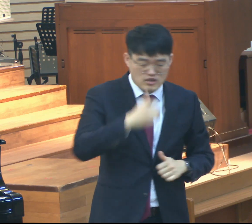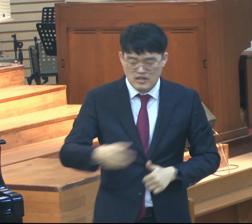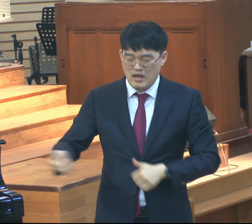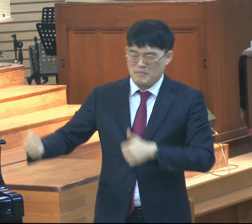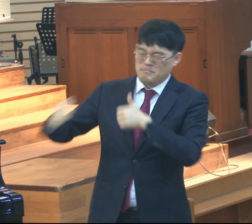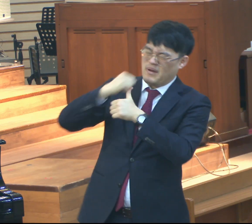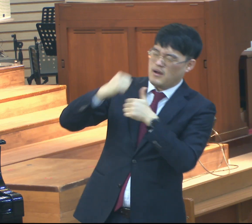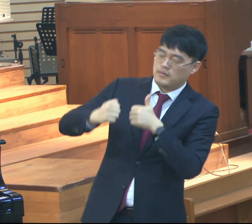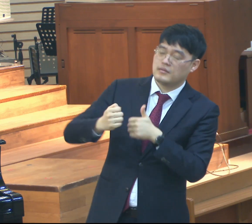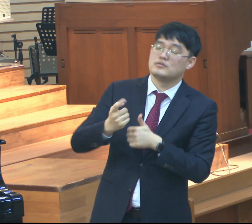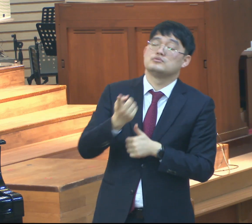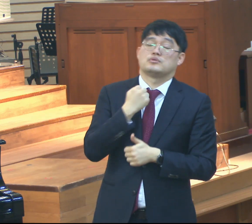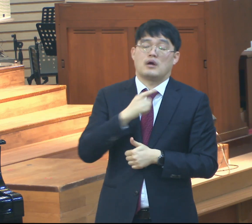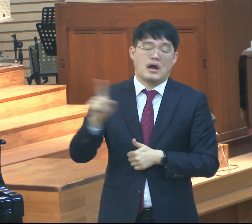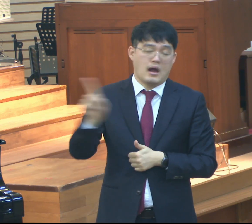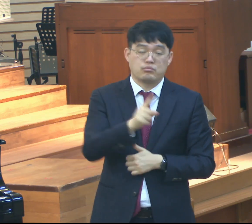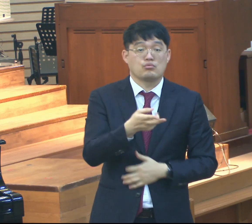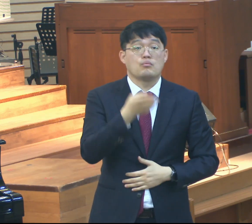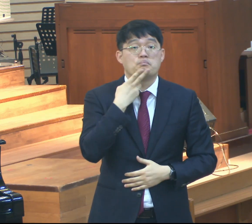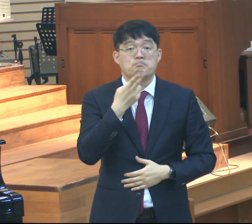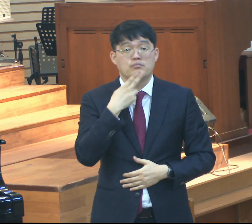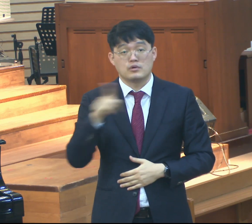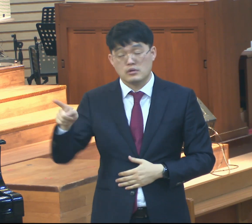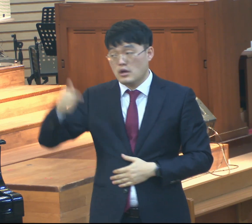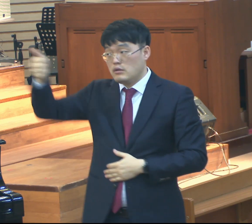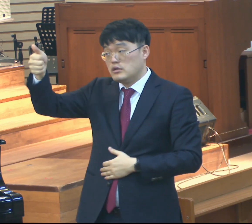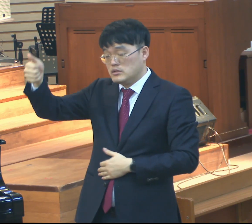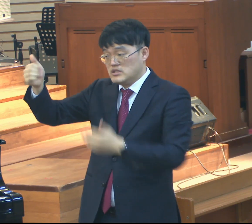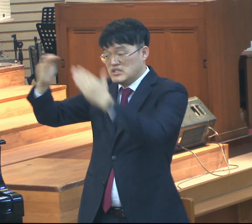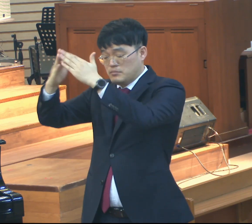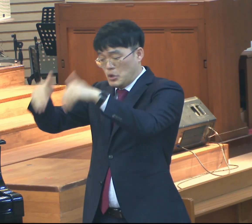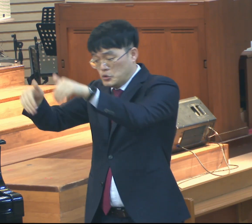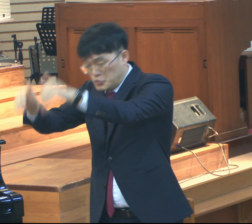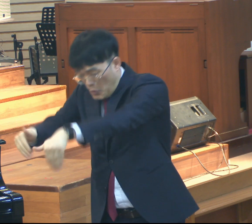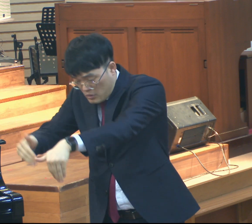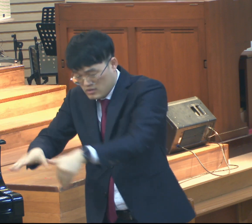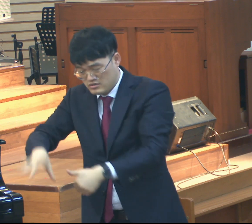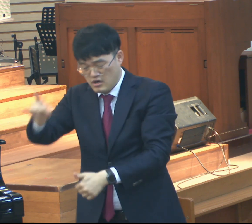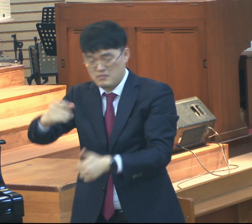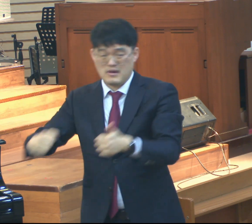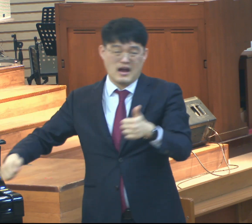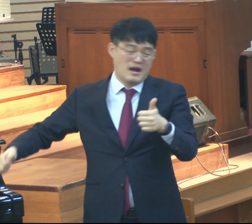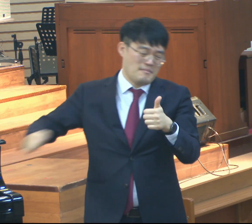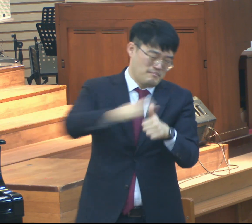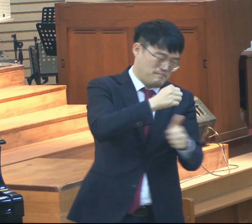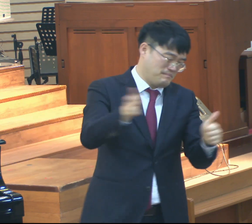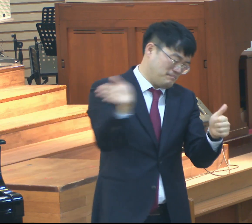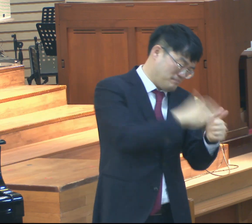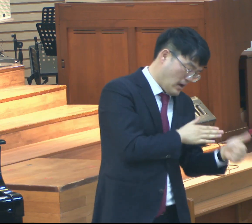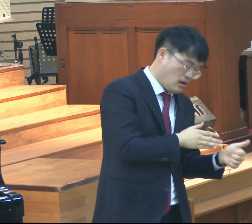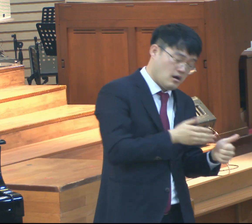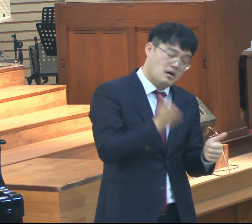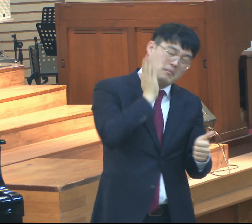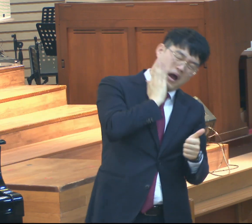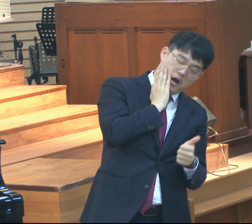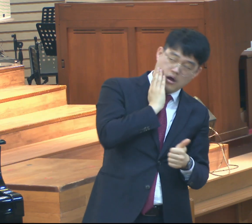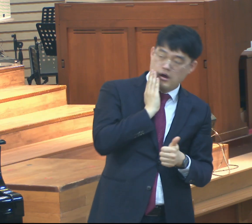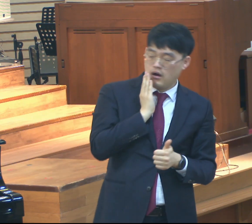한 번도 없었습니다. 그런데 안나스 집에서 처음으로 안나스의 아랫사람에게 구타를